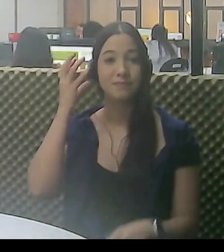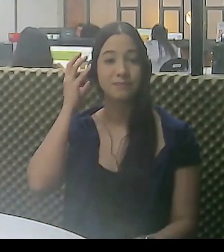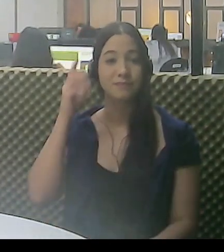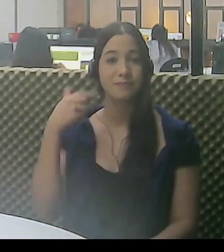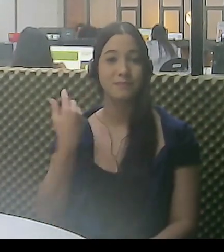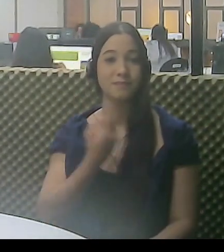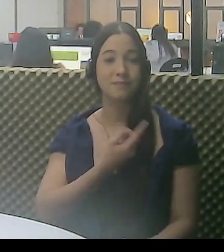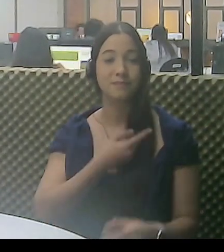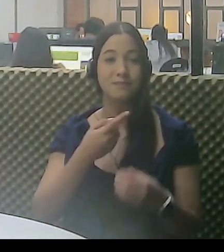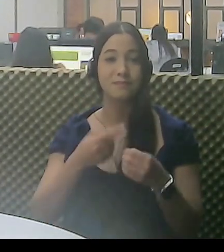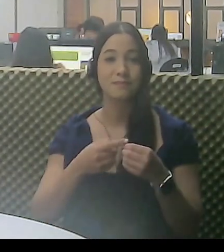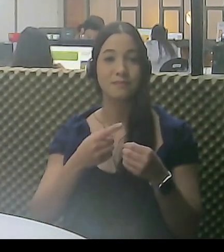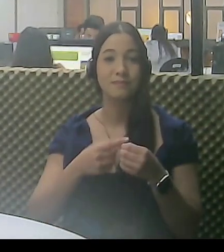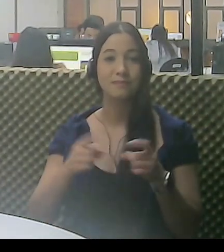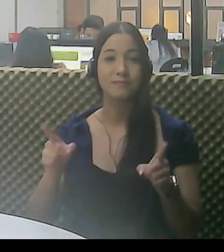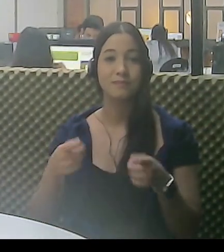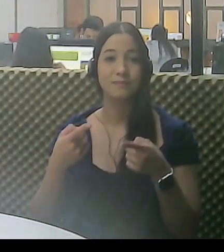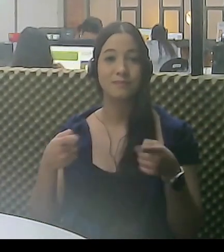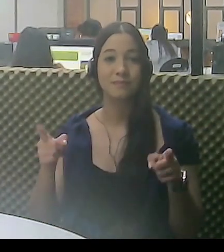Rádio Nossa Cidade.